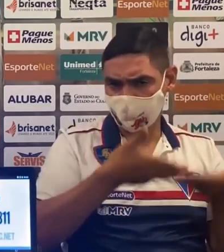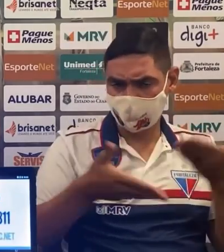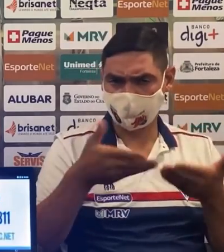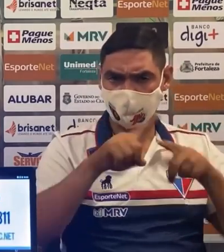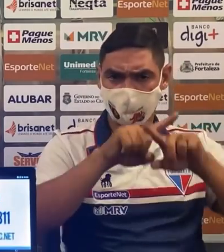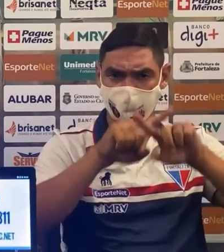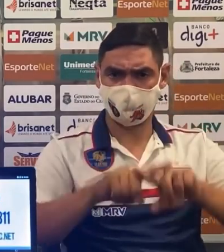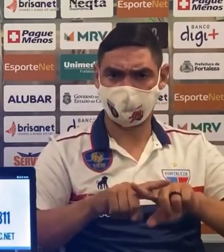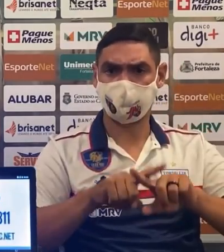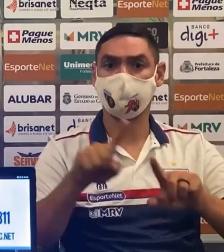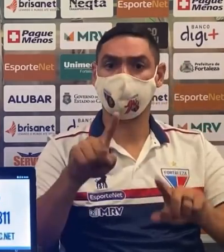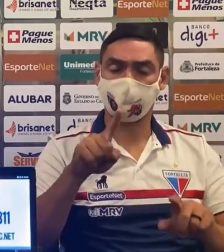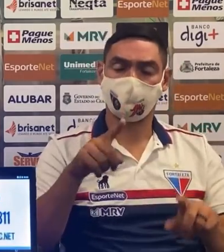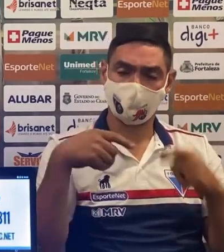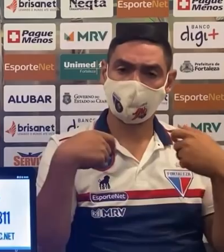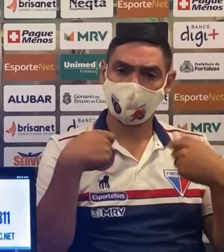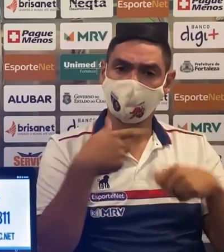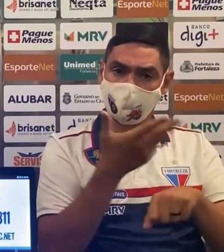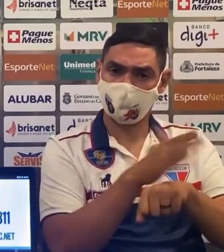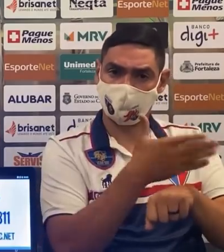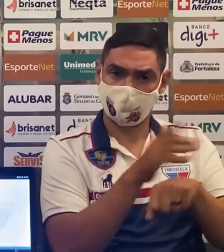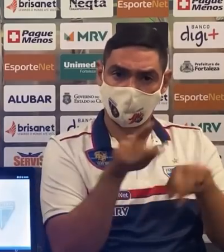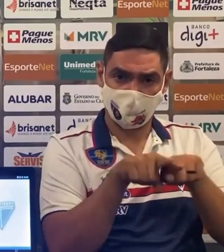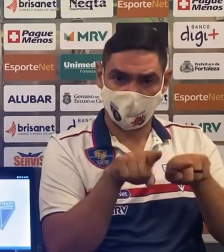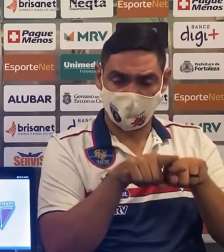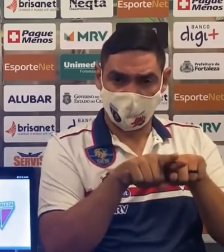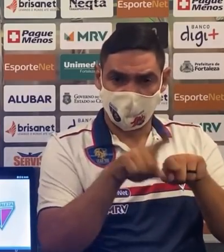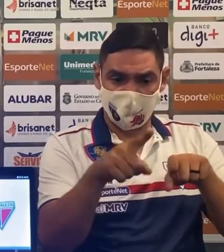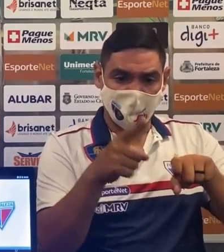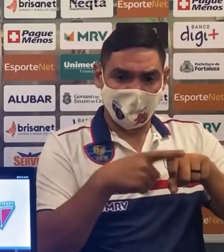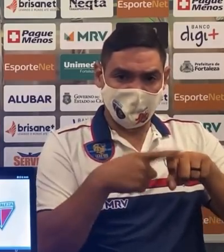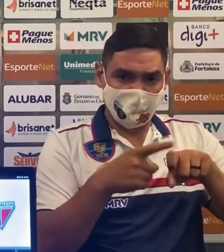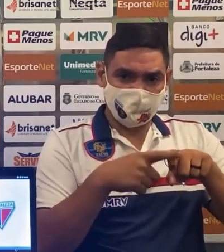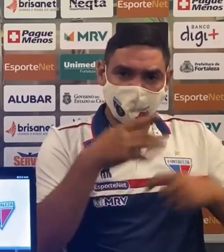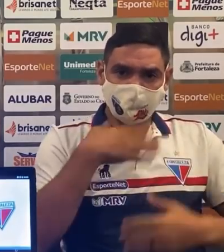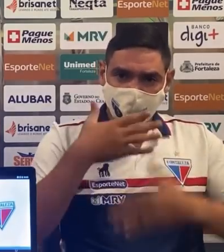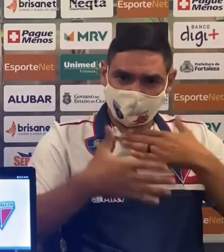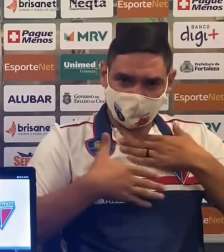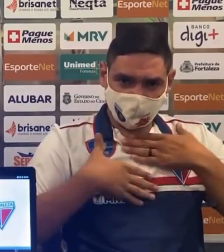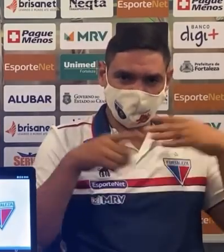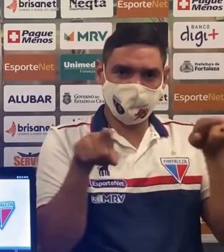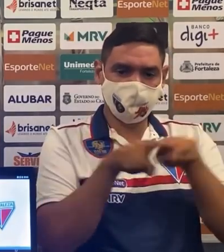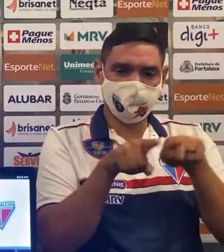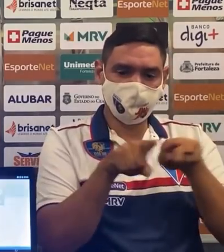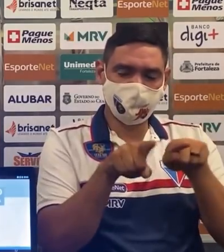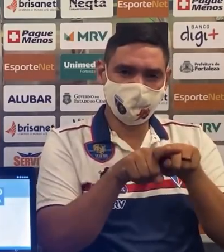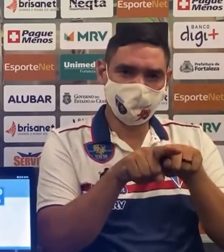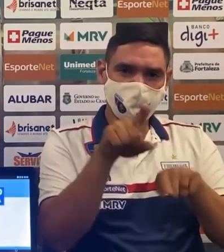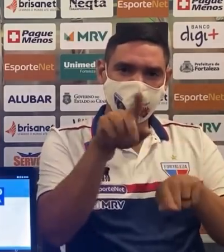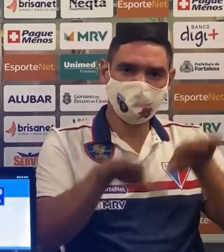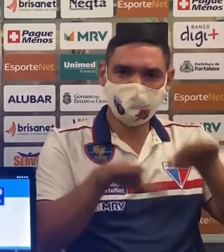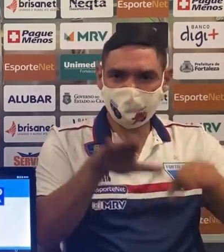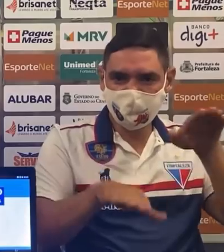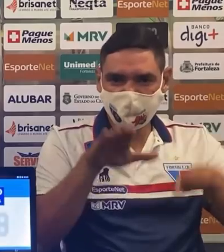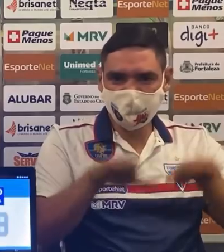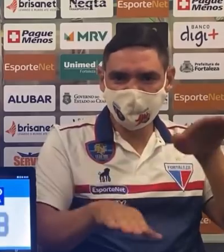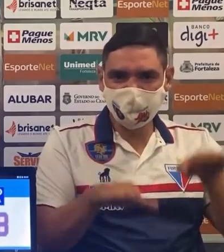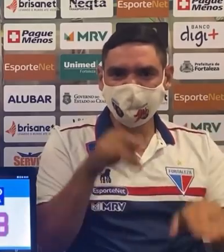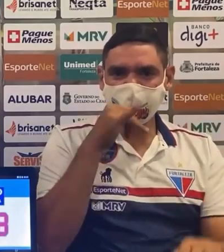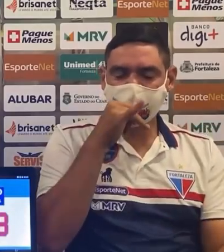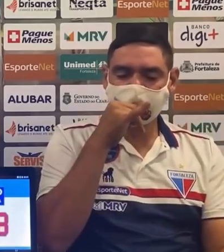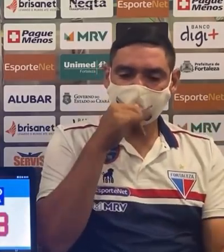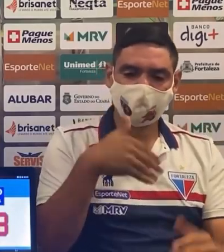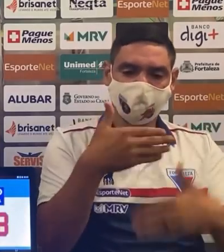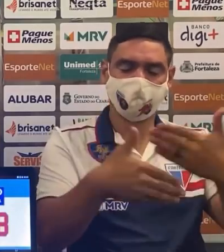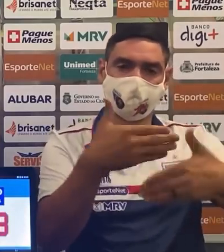gente trabalha a recuperação dos atletas, trabalha melhor em relação à parte física. Às vezes o resultado ele não é imediato, mas depois